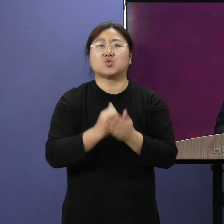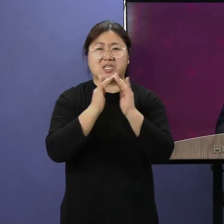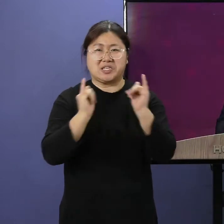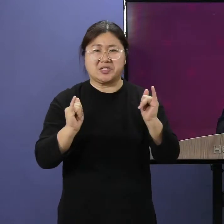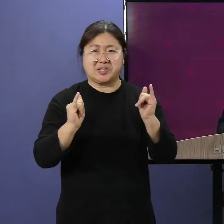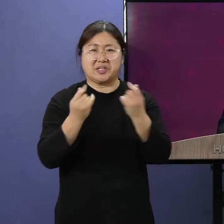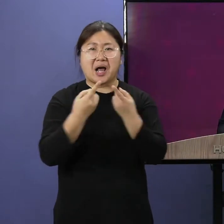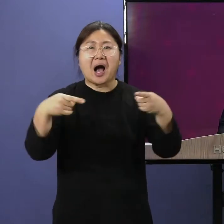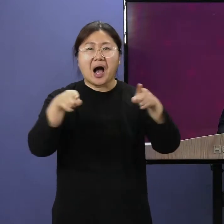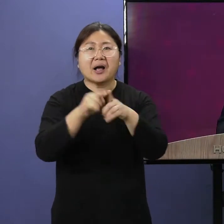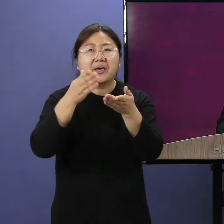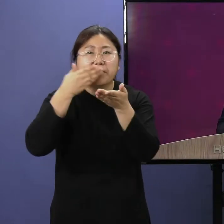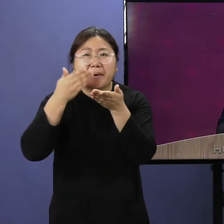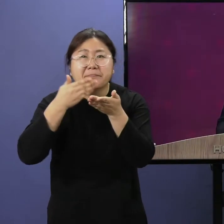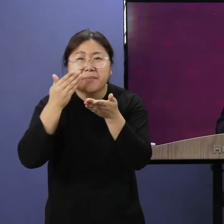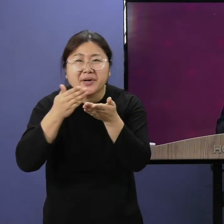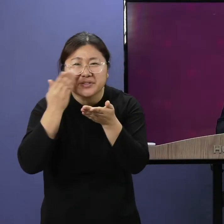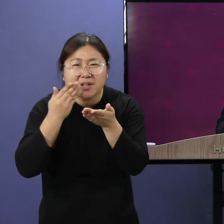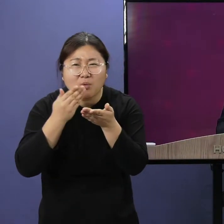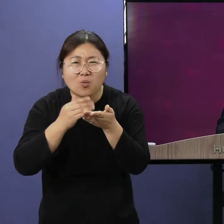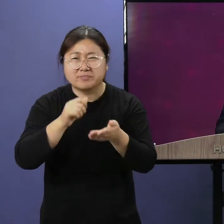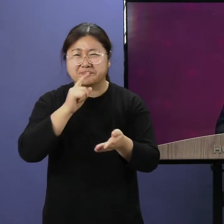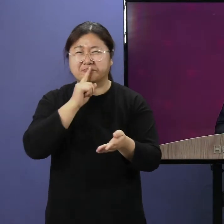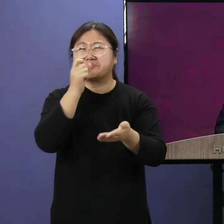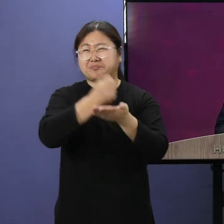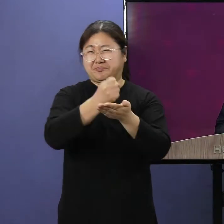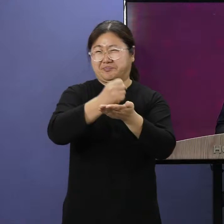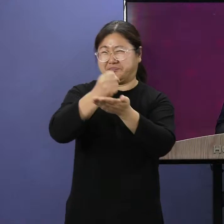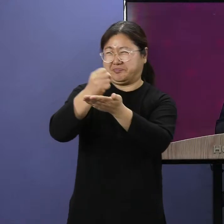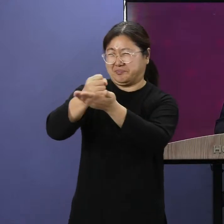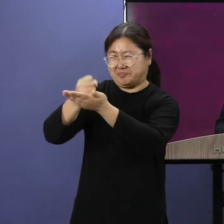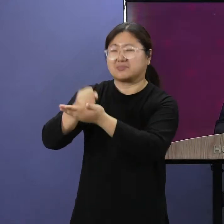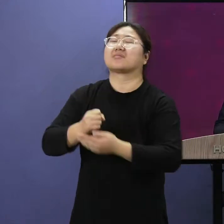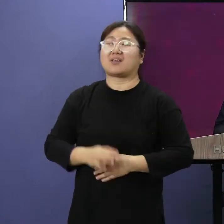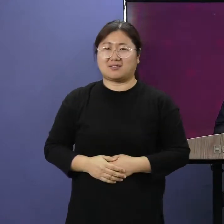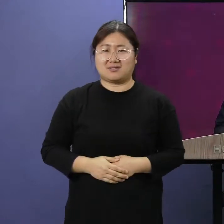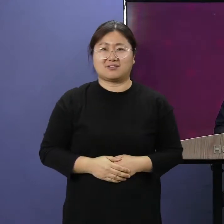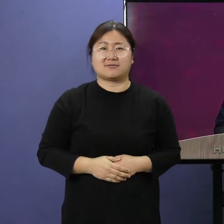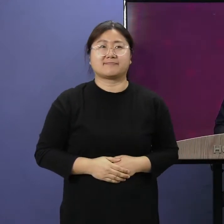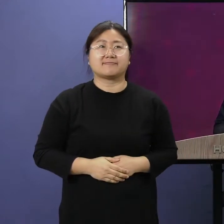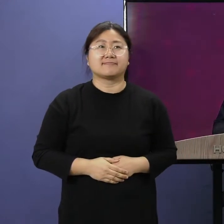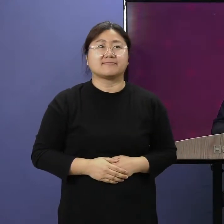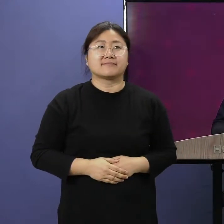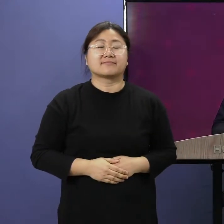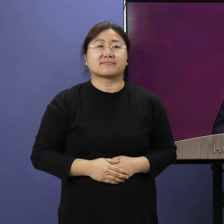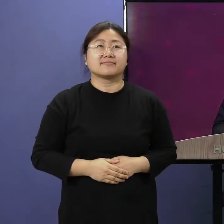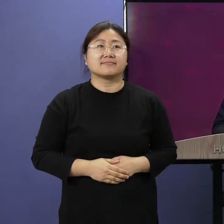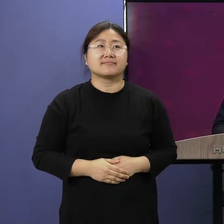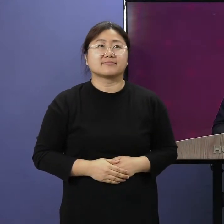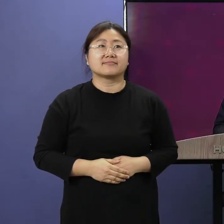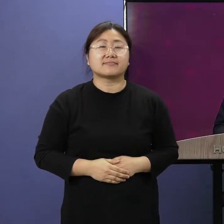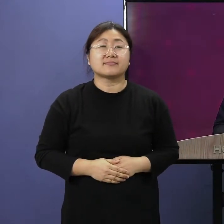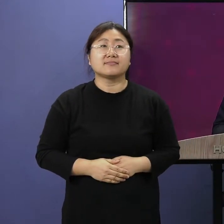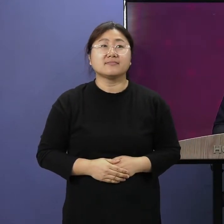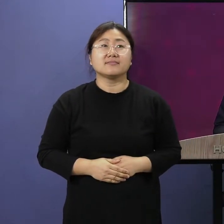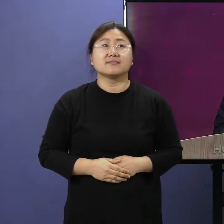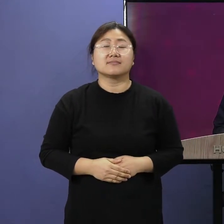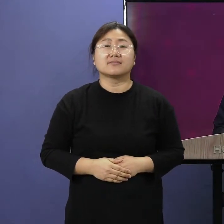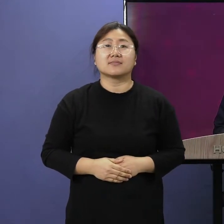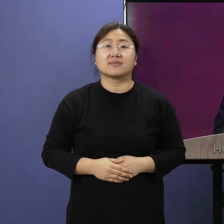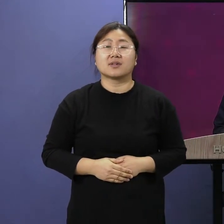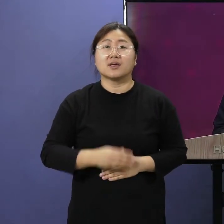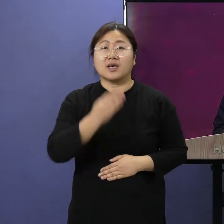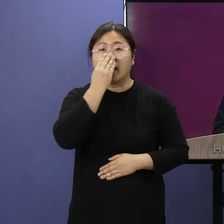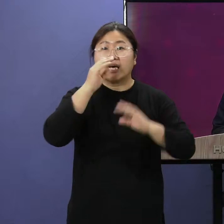이유는 예수님께서 죄인들과 같이 밥을 먹는 씁니다. 유대인의